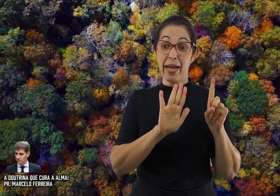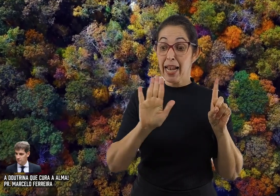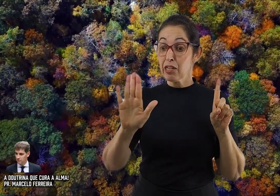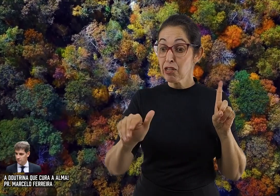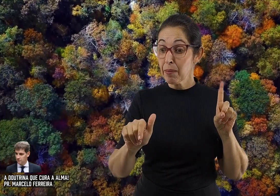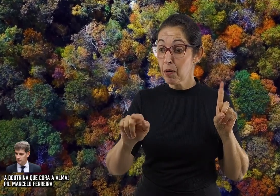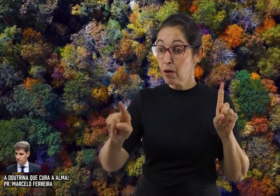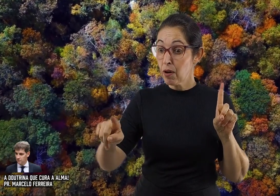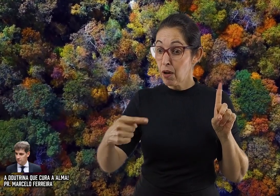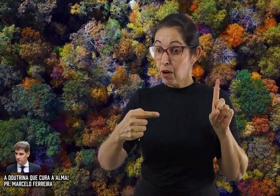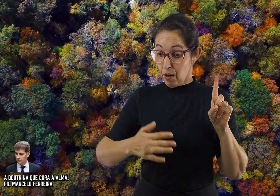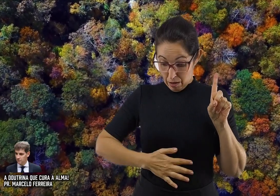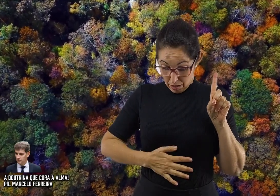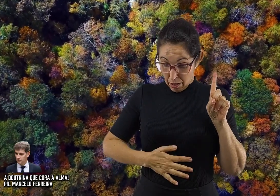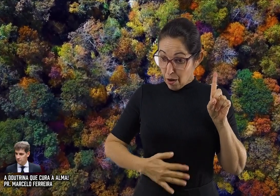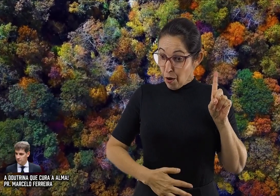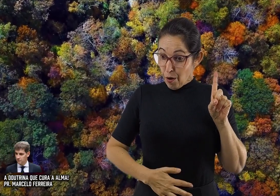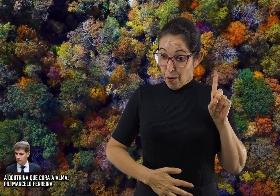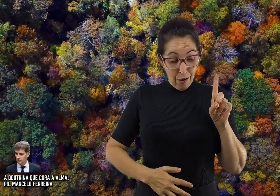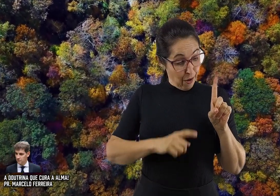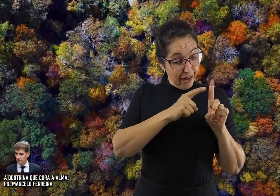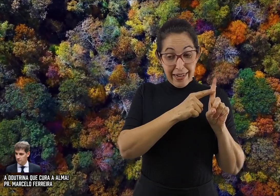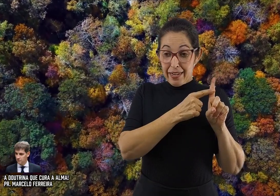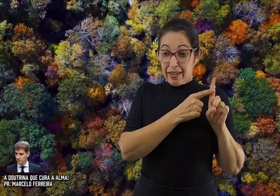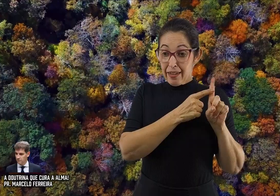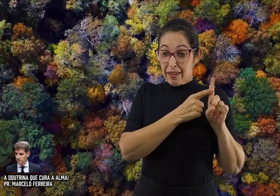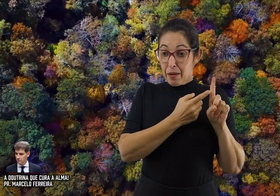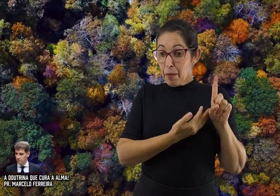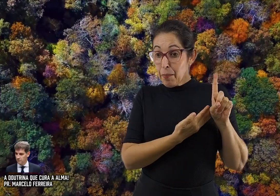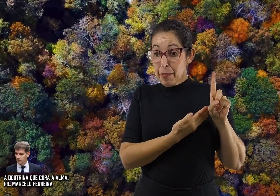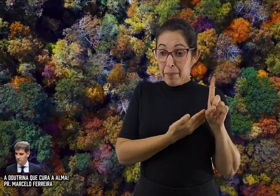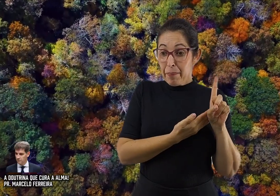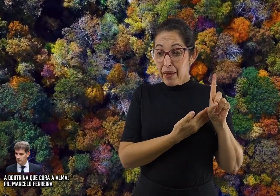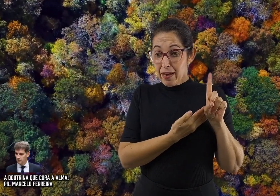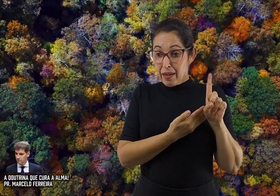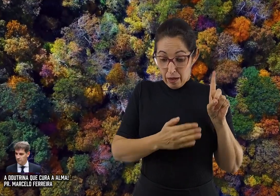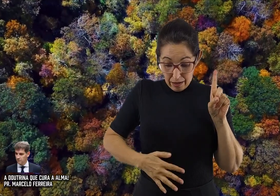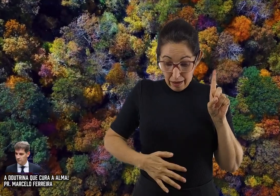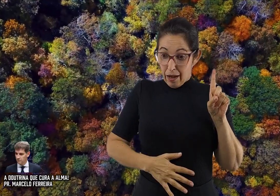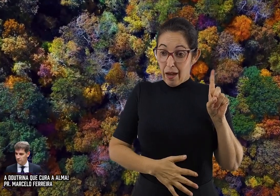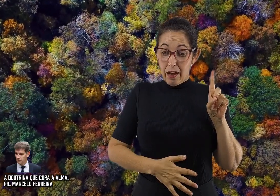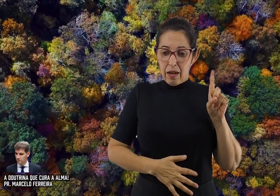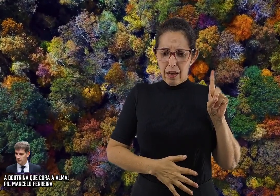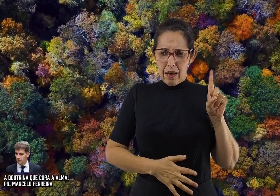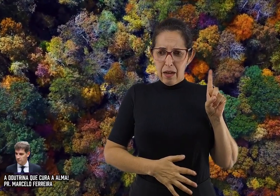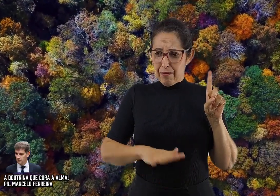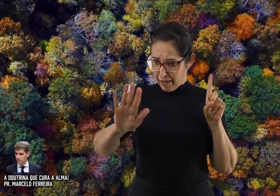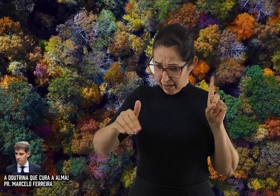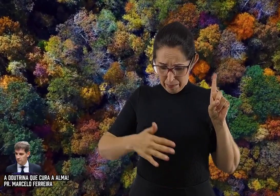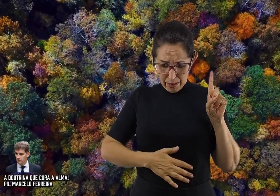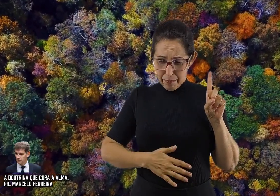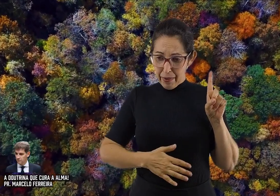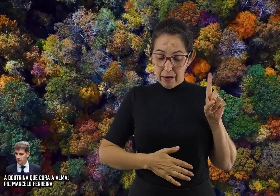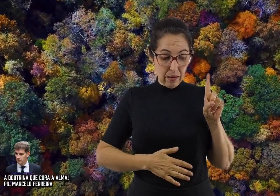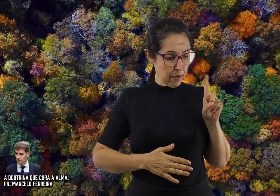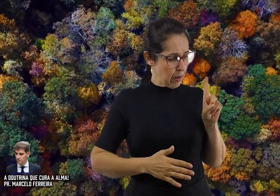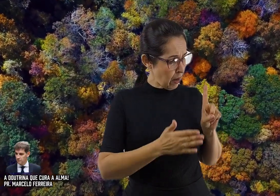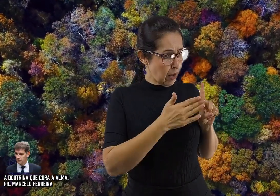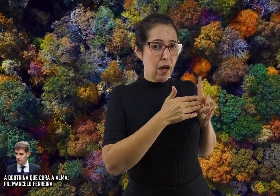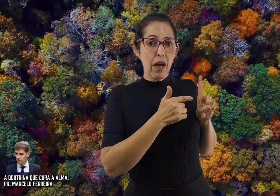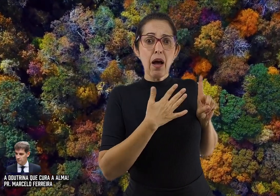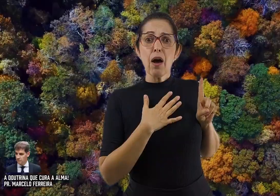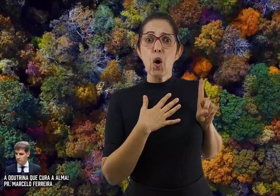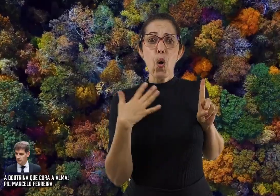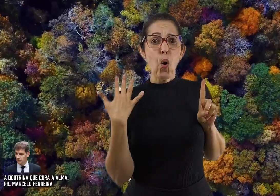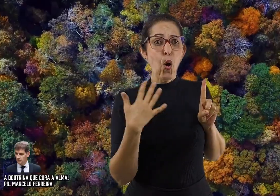filho está saltando no meu ventre. Mas como? Põe a mão aqui. A irmã botou a mão: